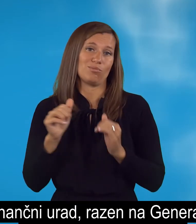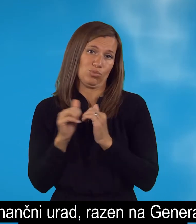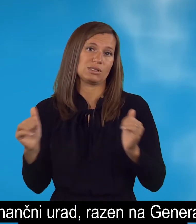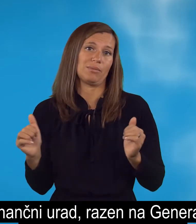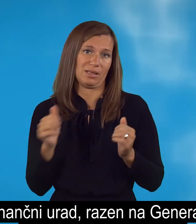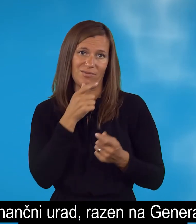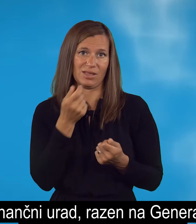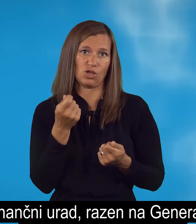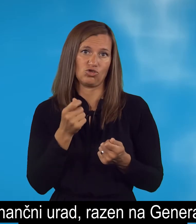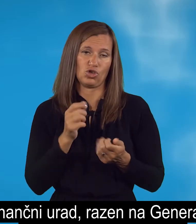urad.